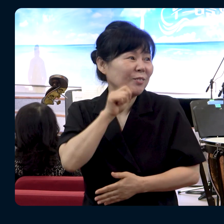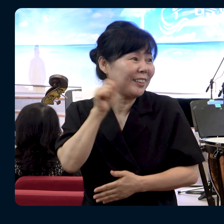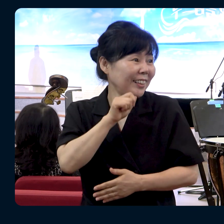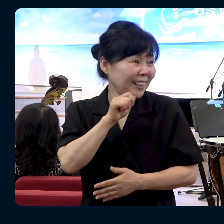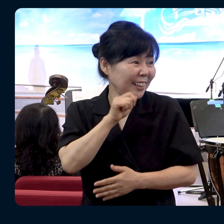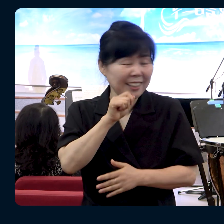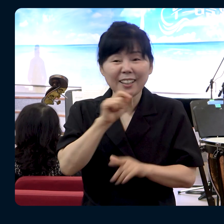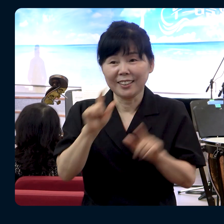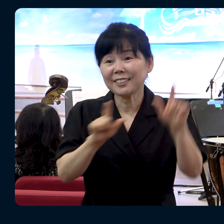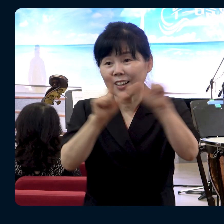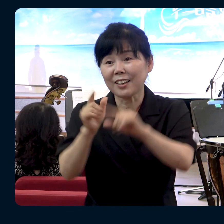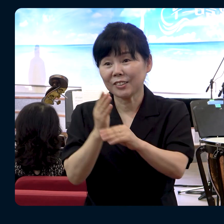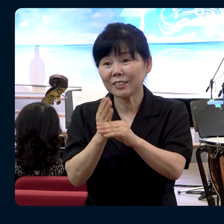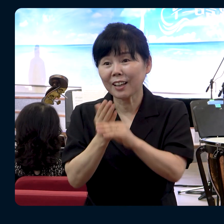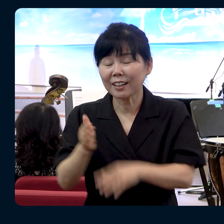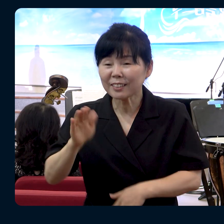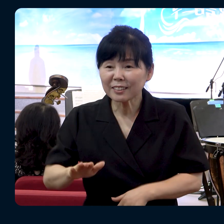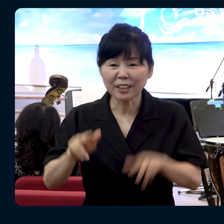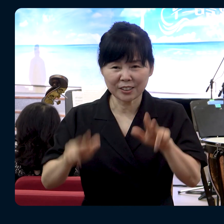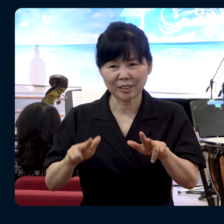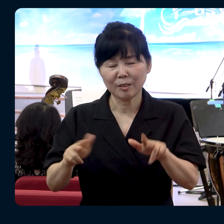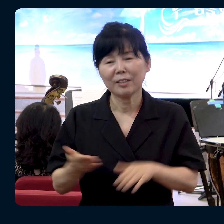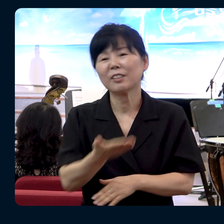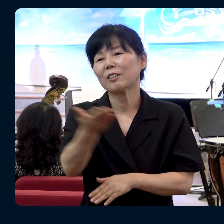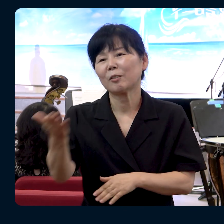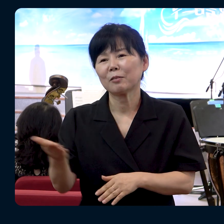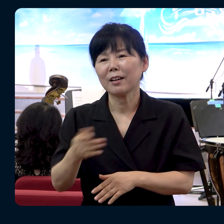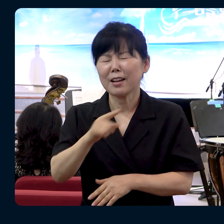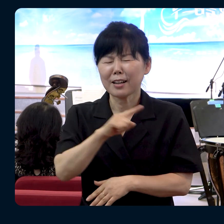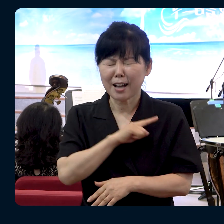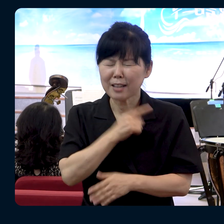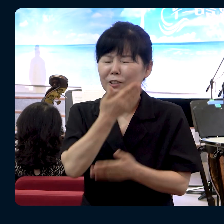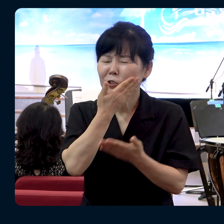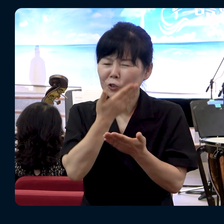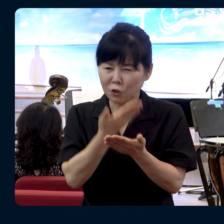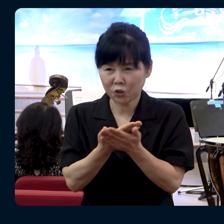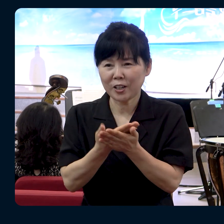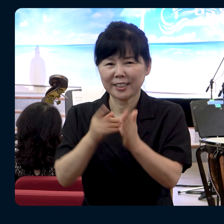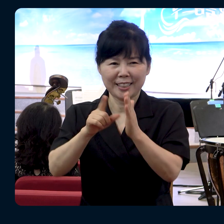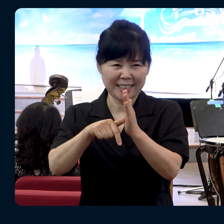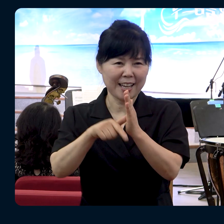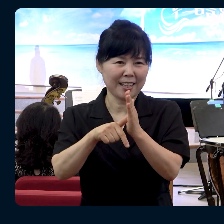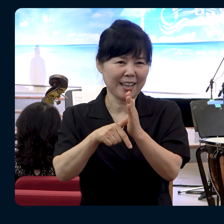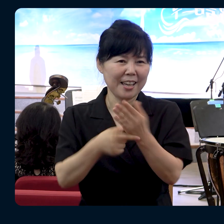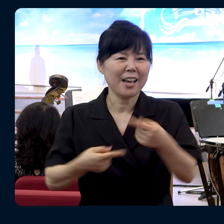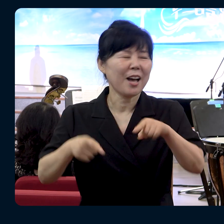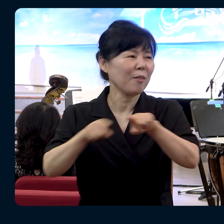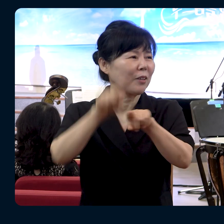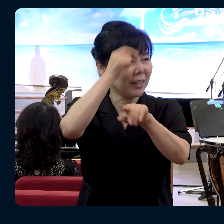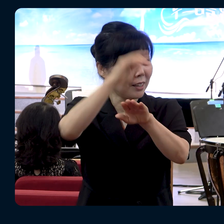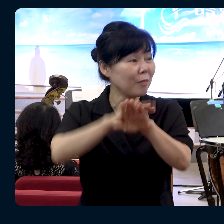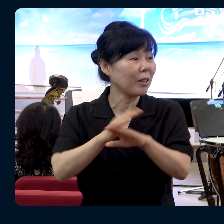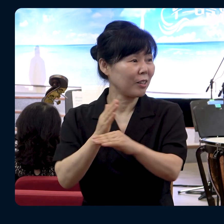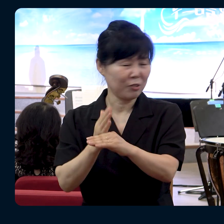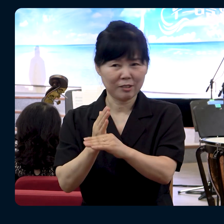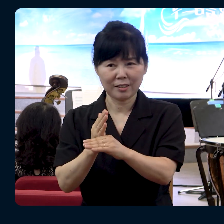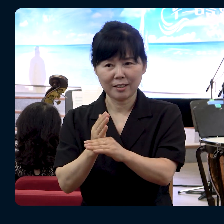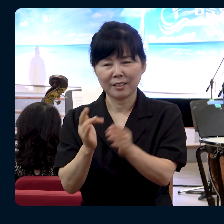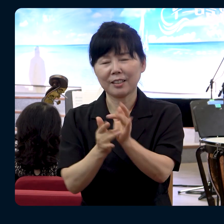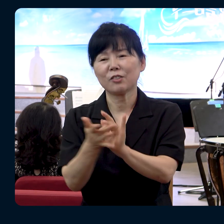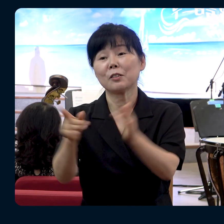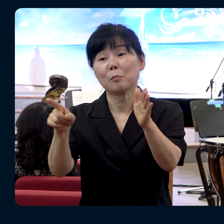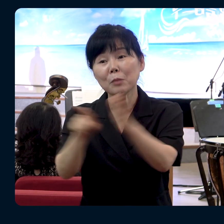지금 이 자리에 나와서 가장 소중한 자리에 앉아 계시는 거 아닙니까? 그런 예수님을 믿으면 그 가치가 변하는